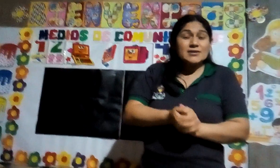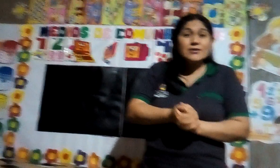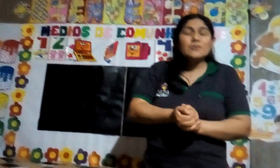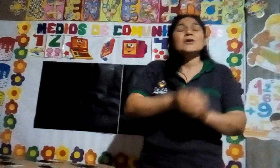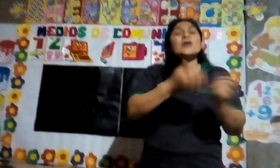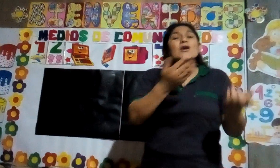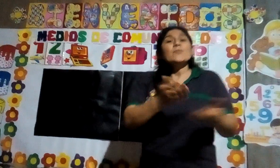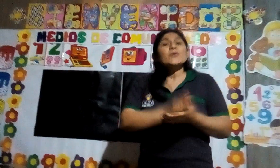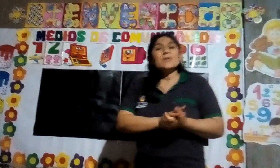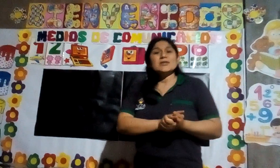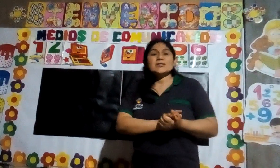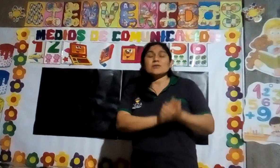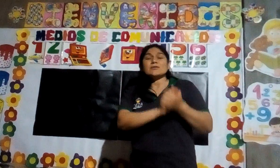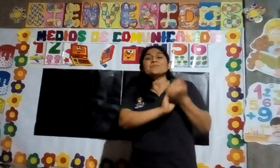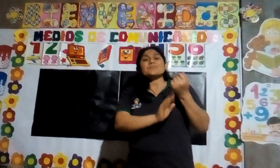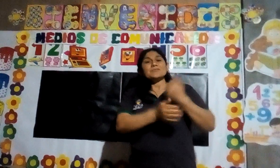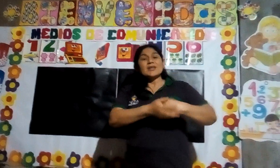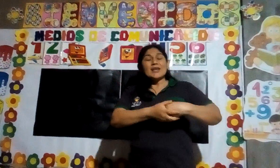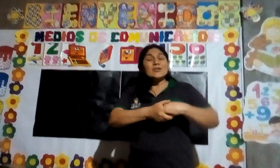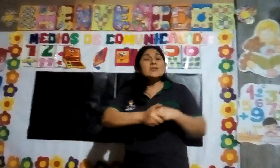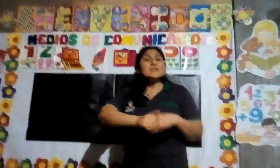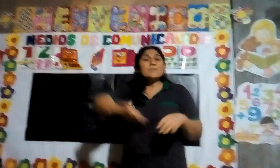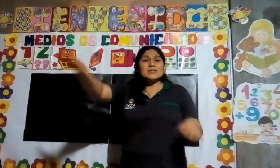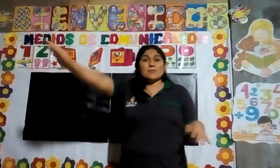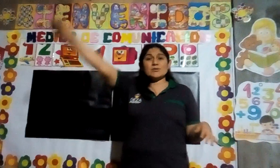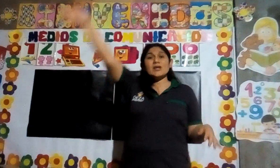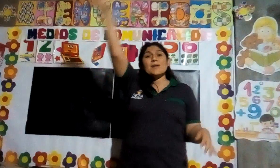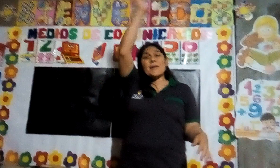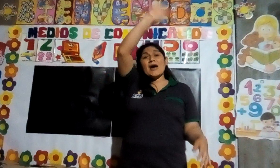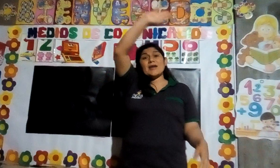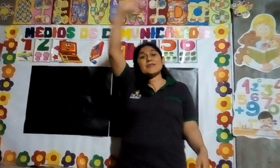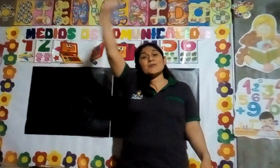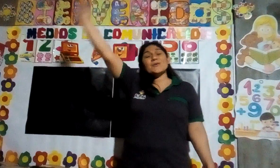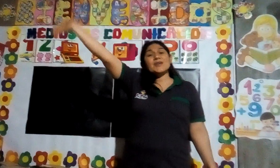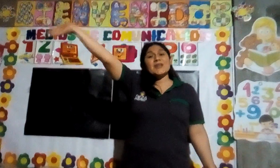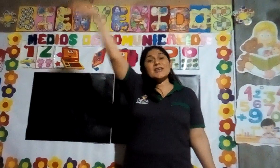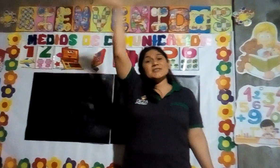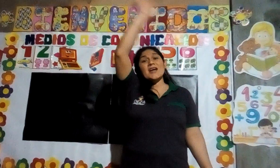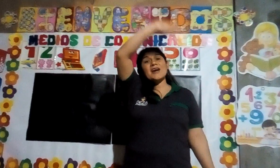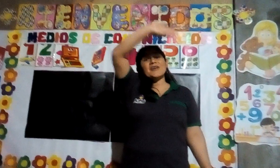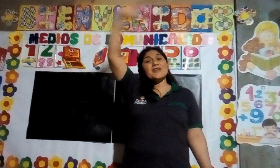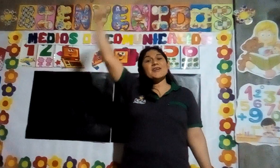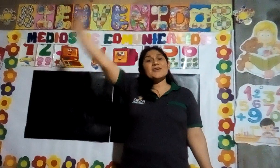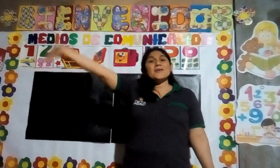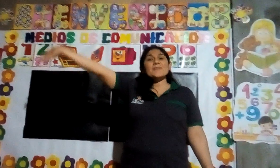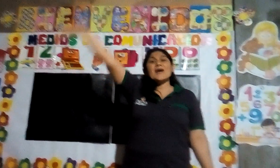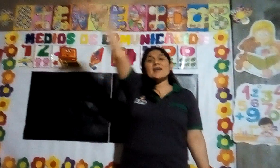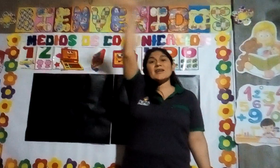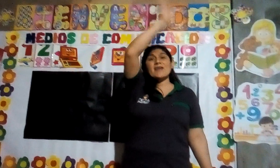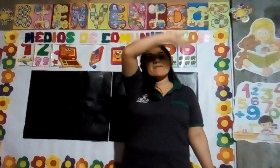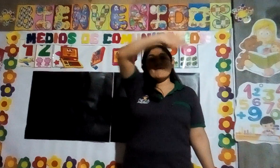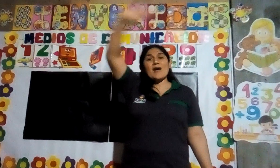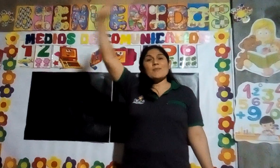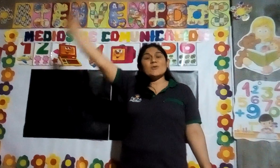¿cierto? Muy bien chicos, entonces empezamos. Manito derecha arriba que vamos